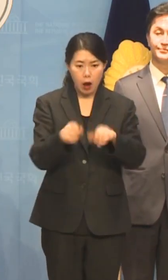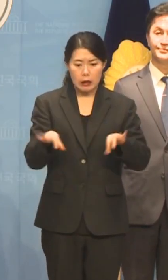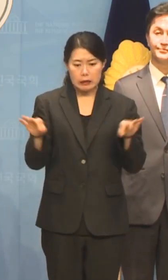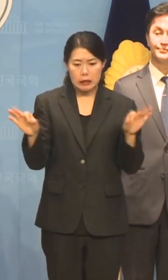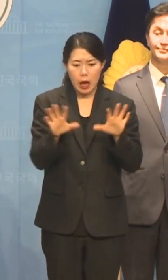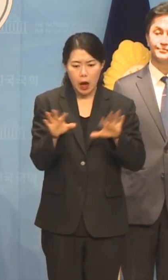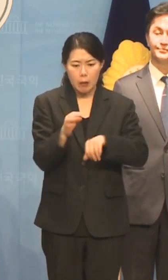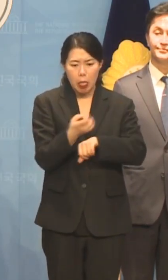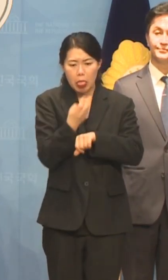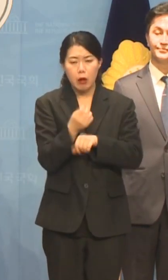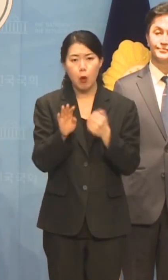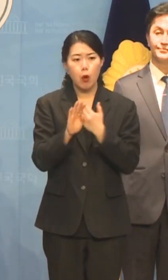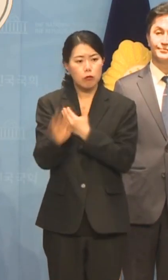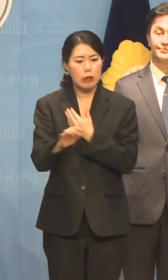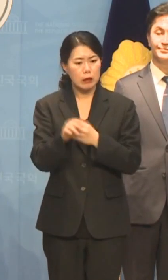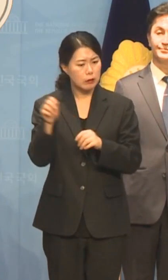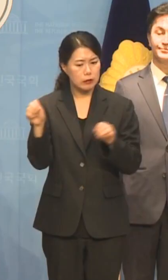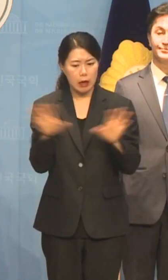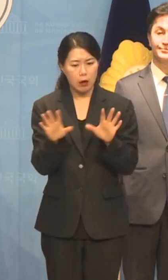몇 시간 만의 일이다.